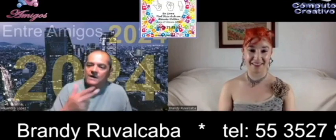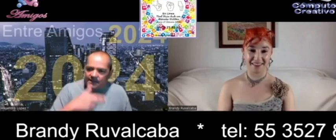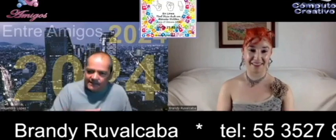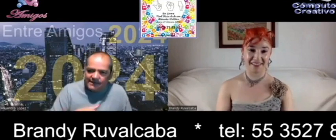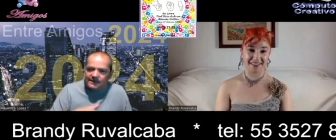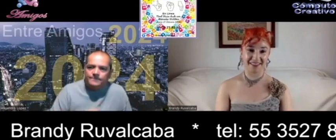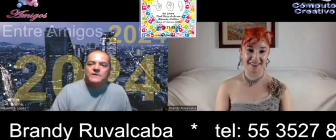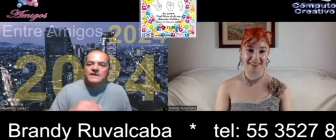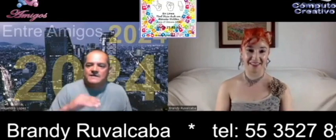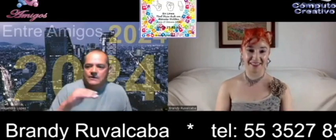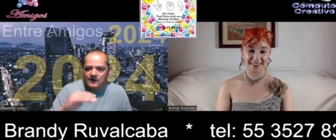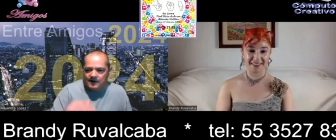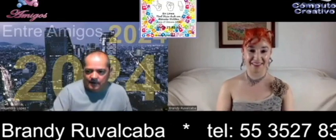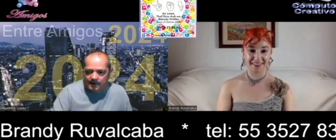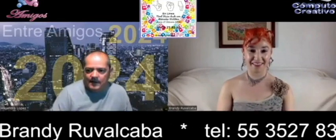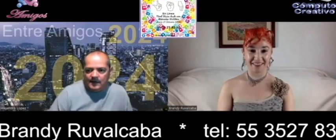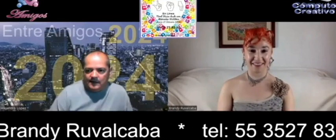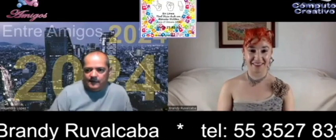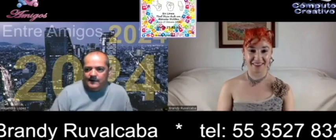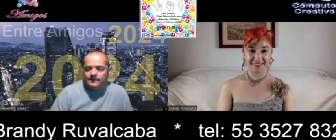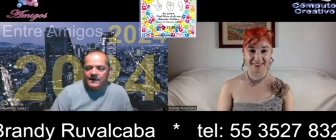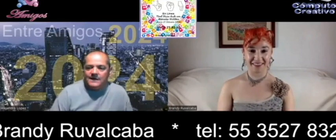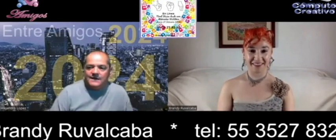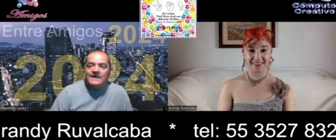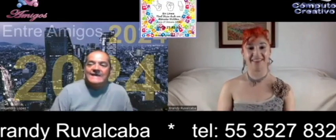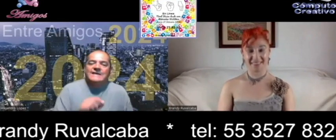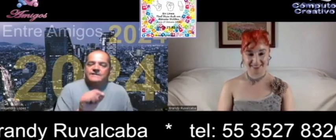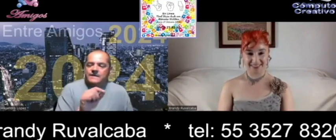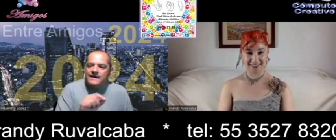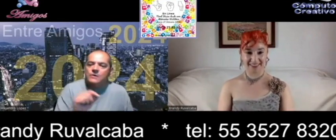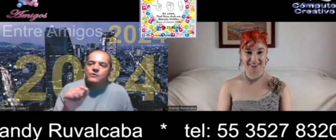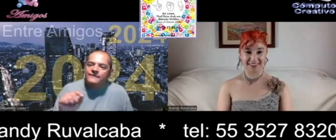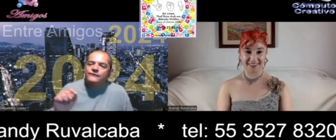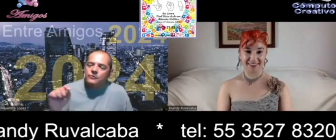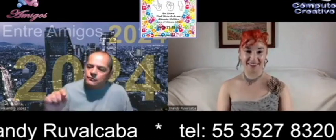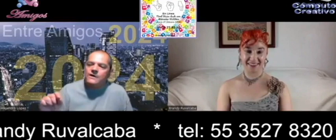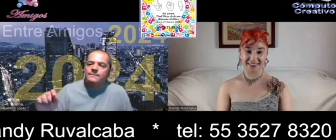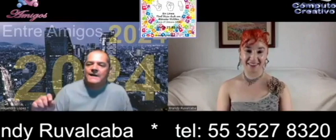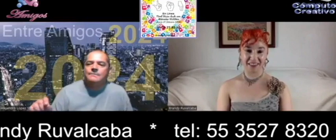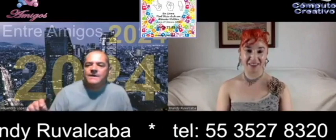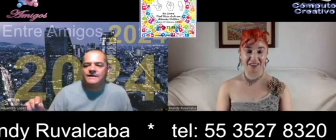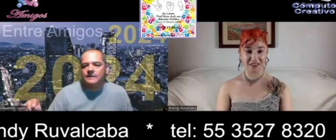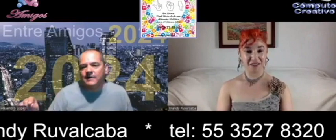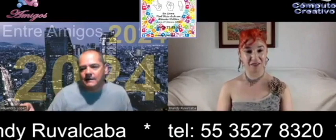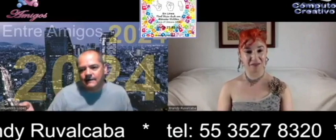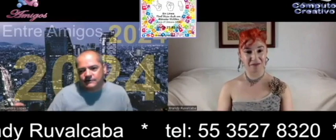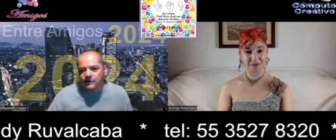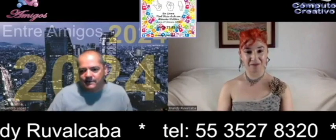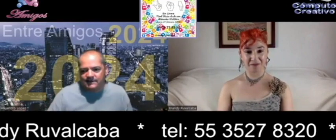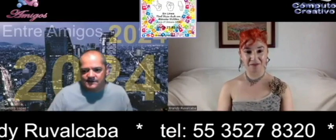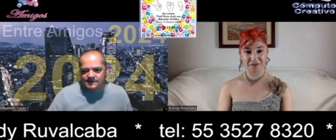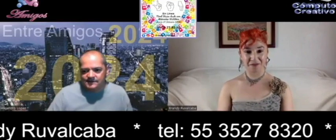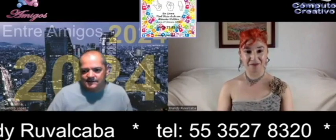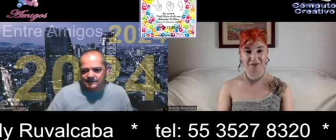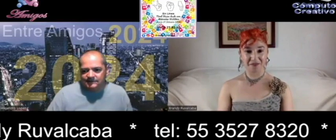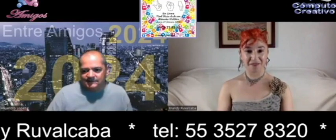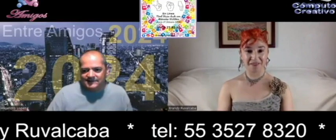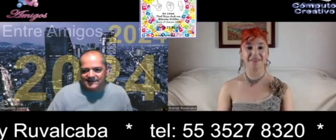griega, una latina, y salió la nueva palabra, y hasta había una fórmula para inventar palabras